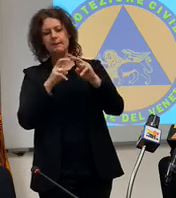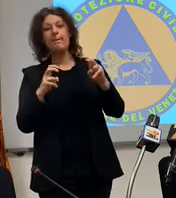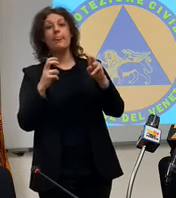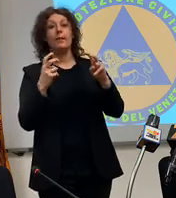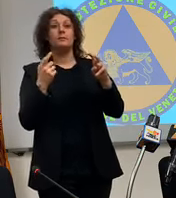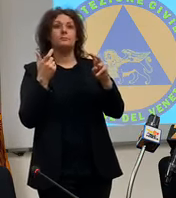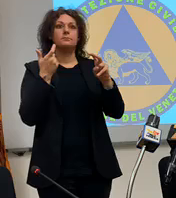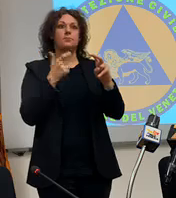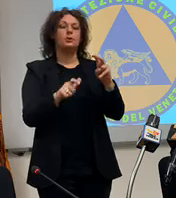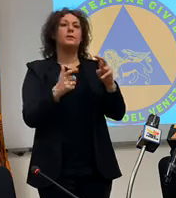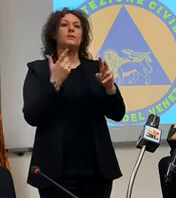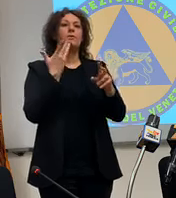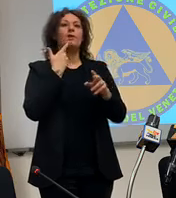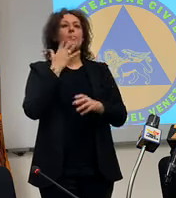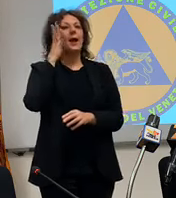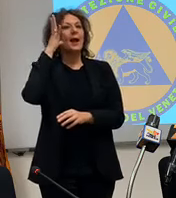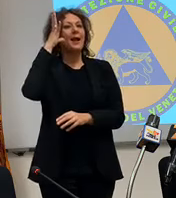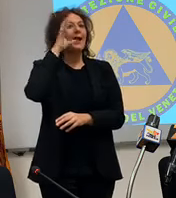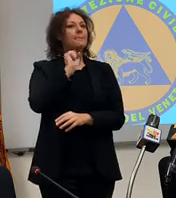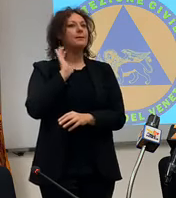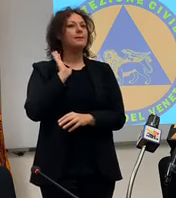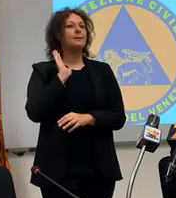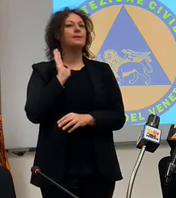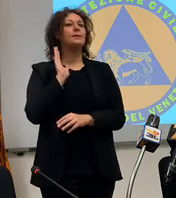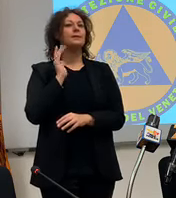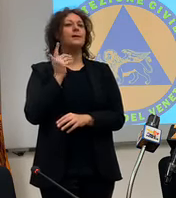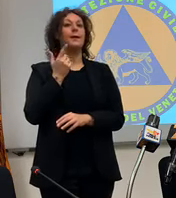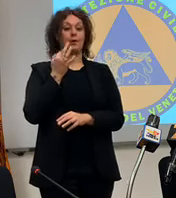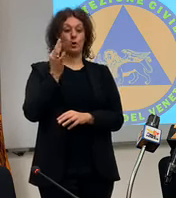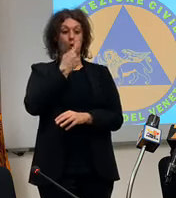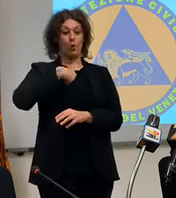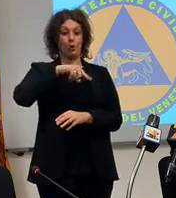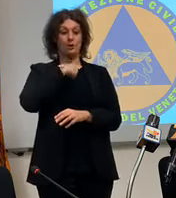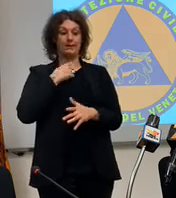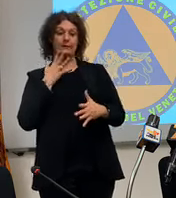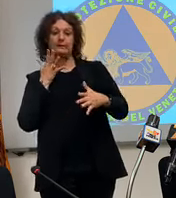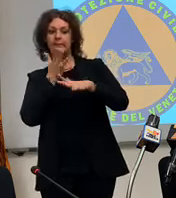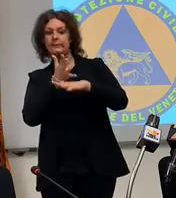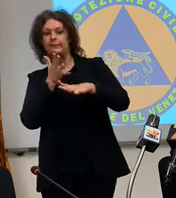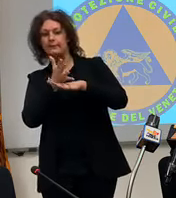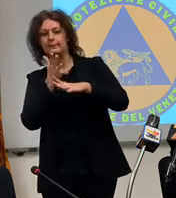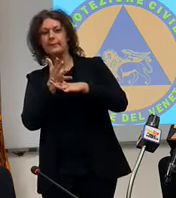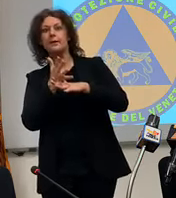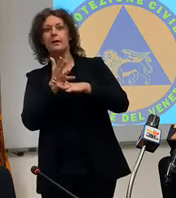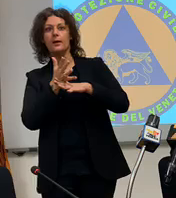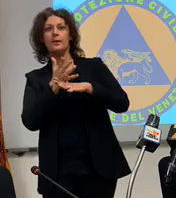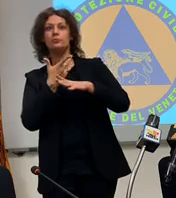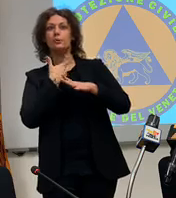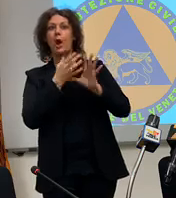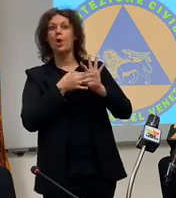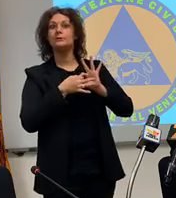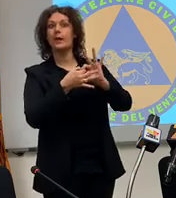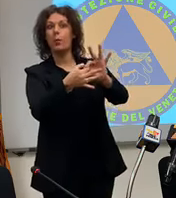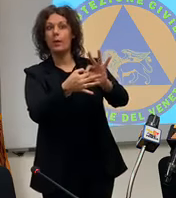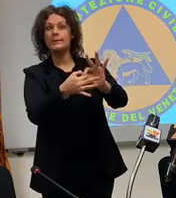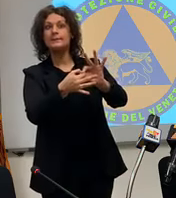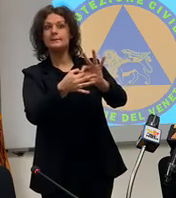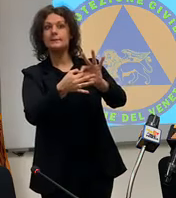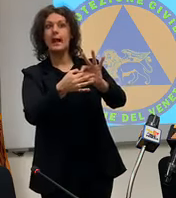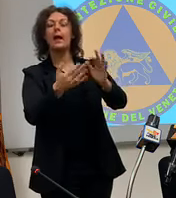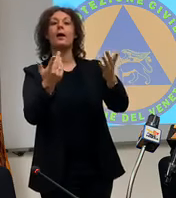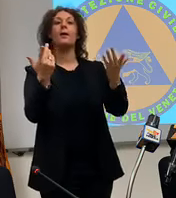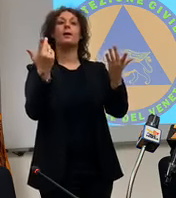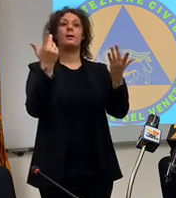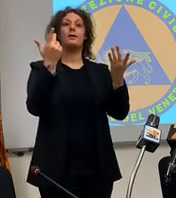come insomma le nostre misure i nostri provvedimenti hanno inciso su poi sull'andamento sia delle positività